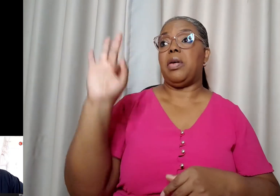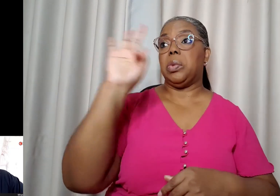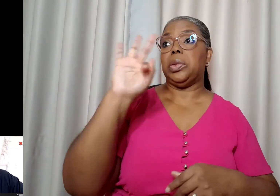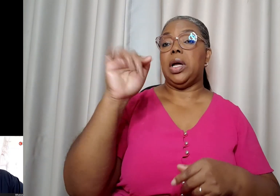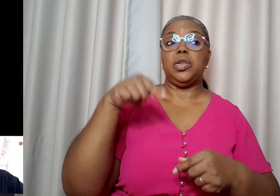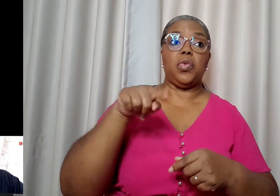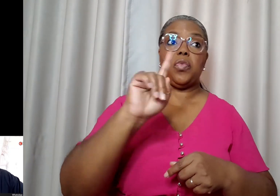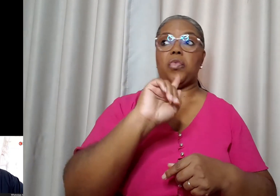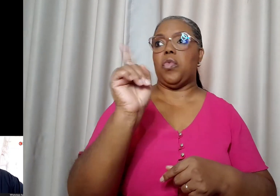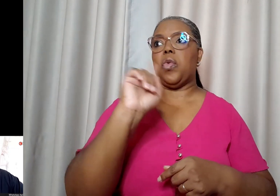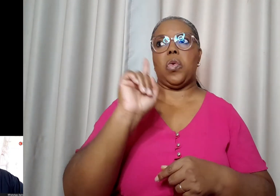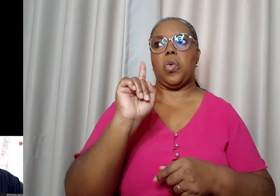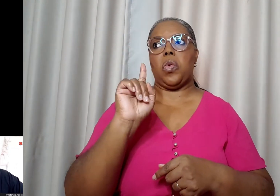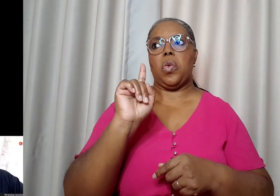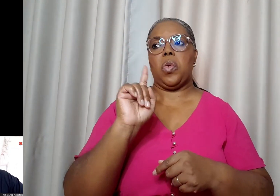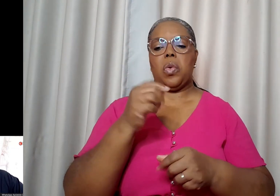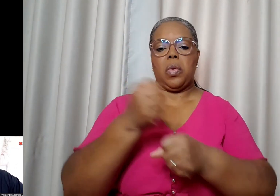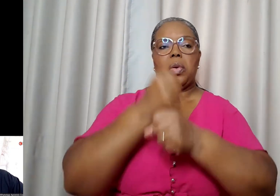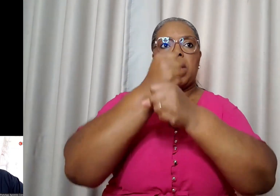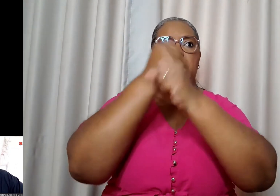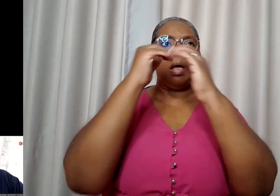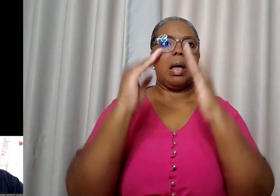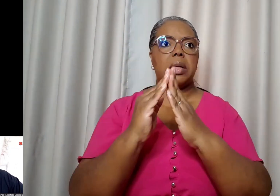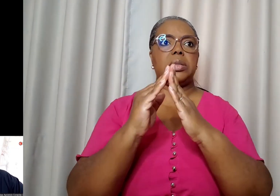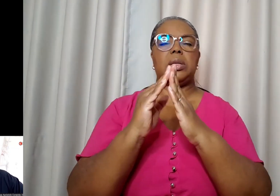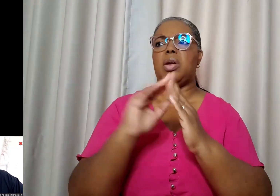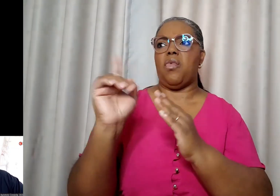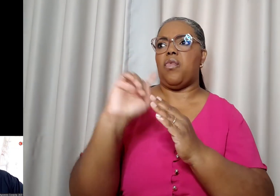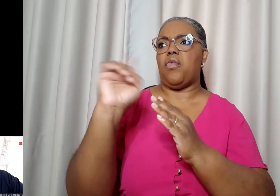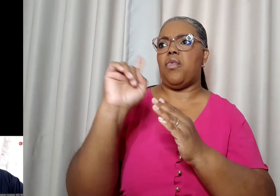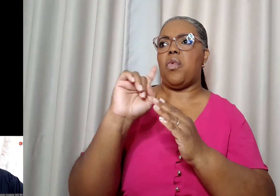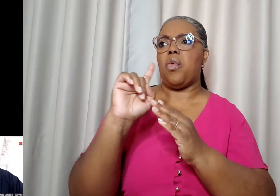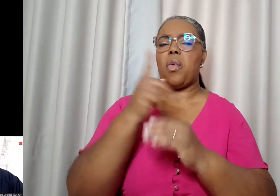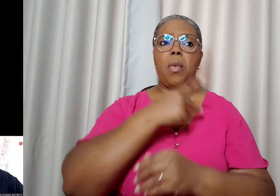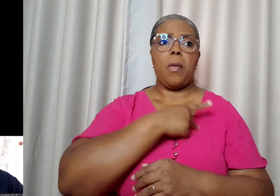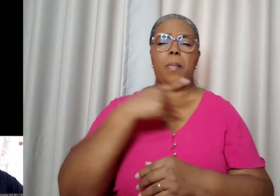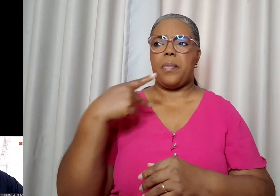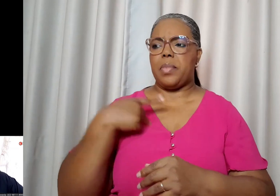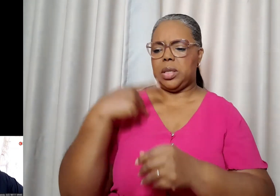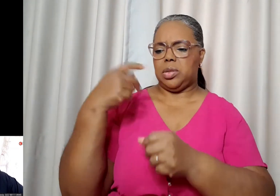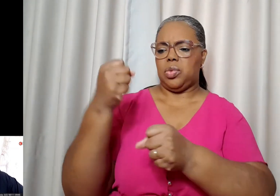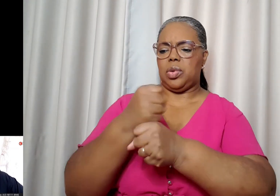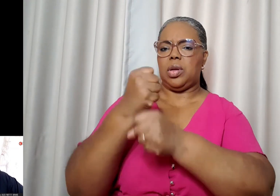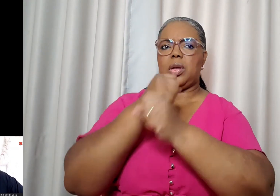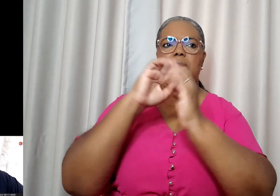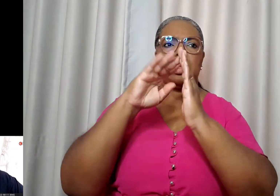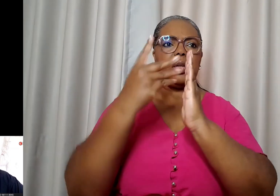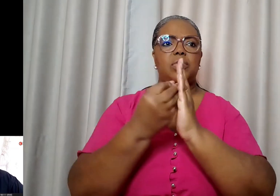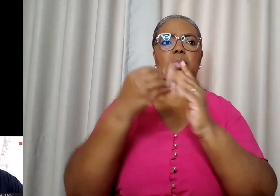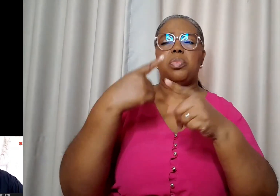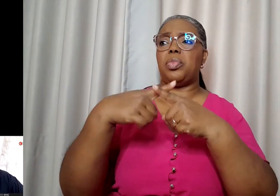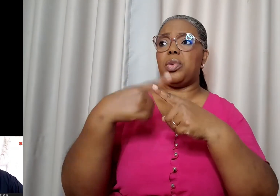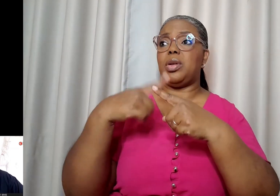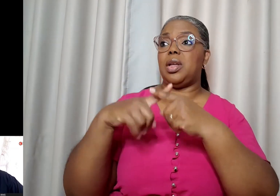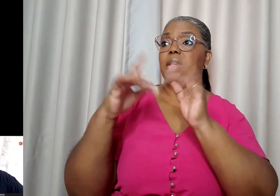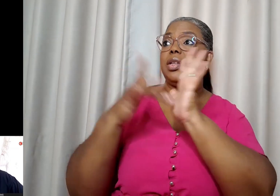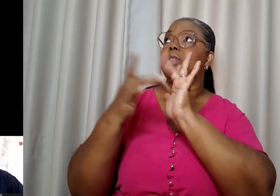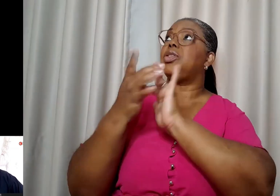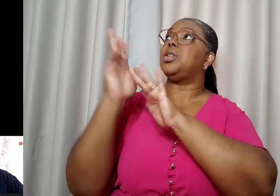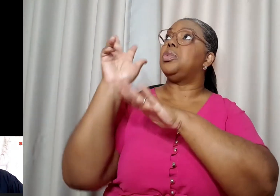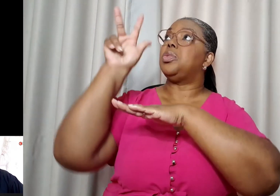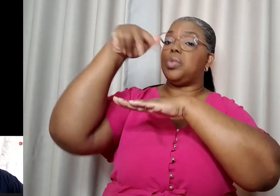sua casa? Quantos pastores deixaram de construir igreja porque Jesus está voltando? Gente,